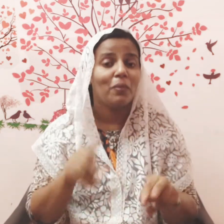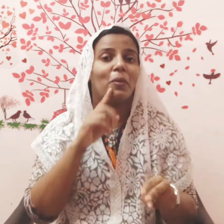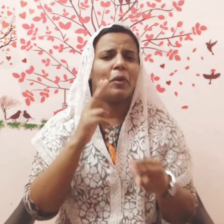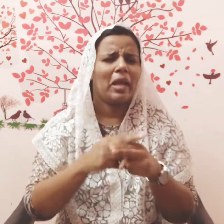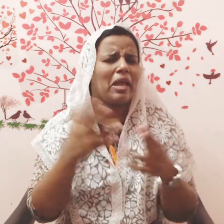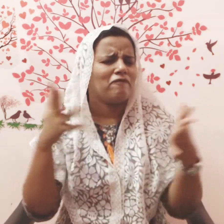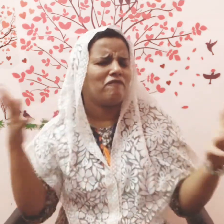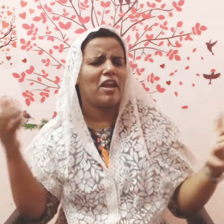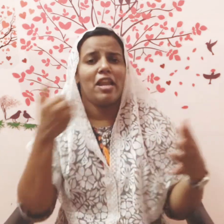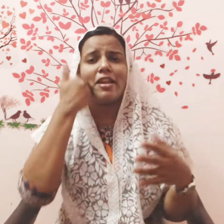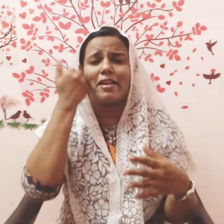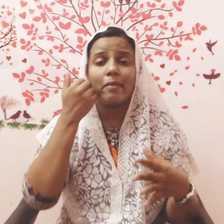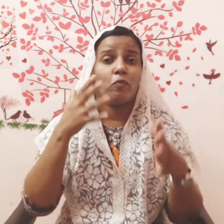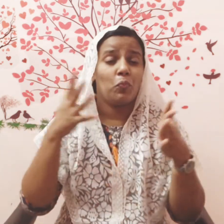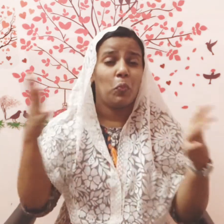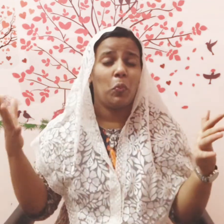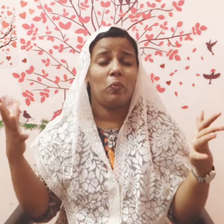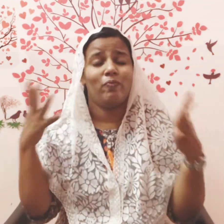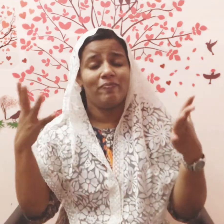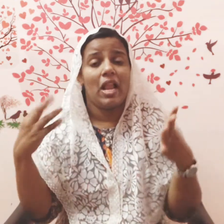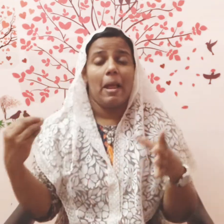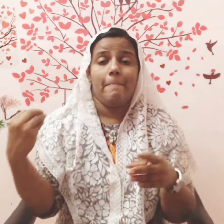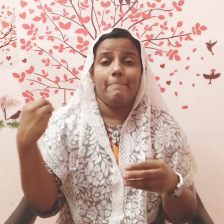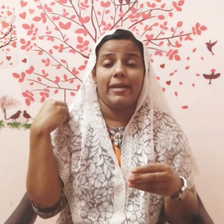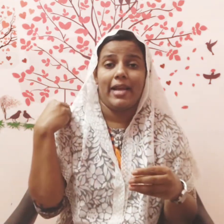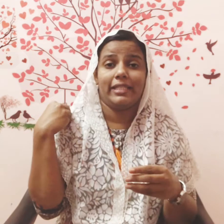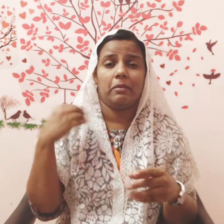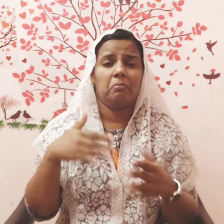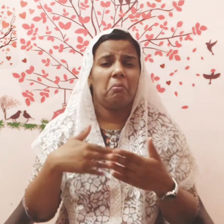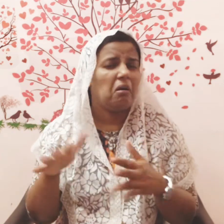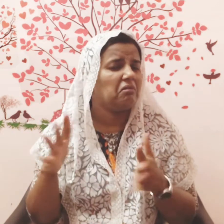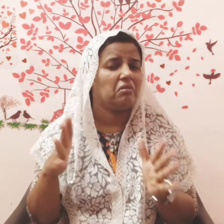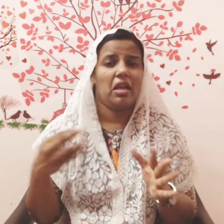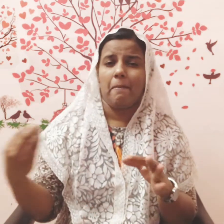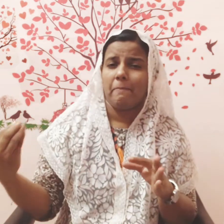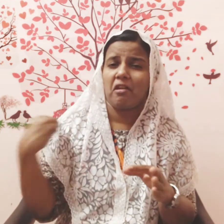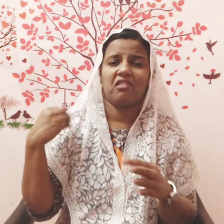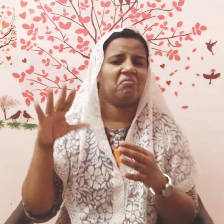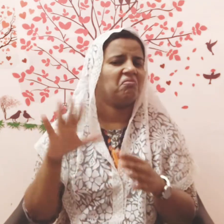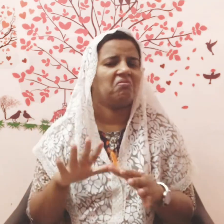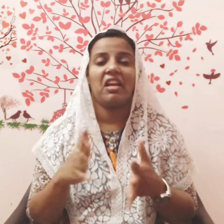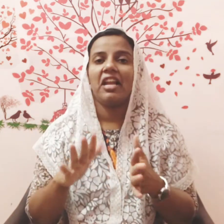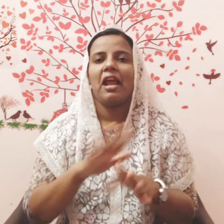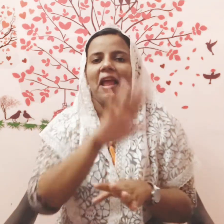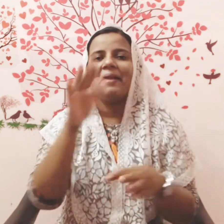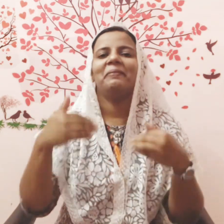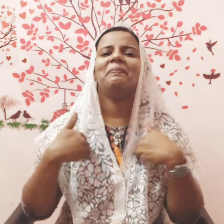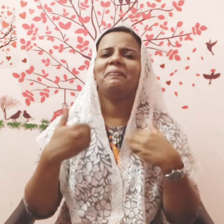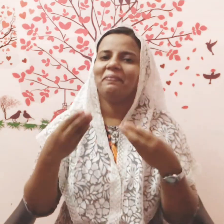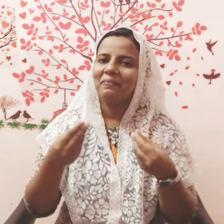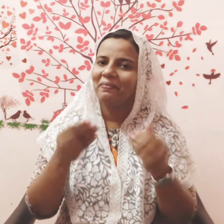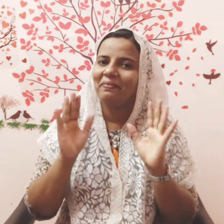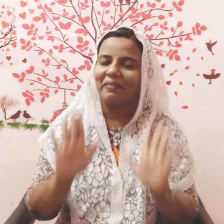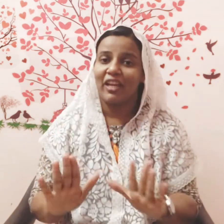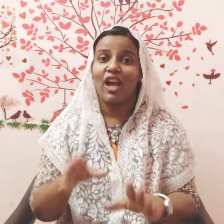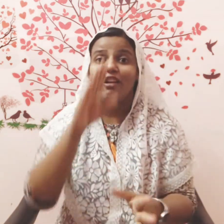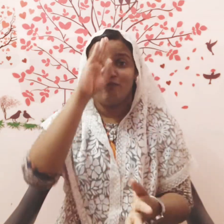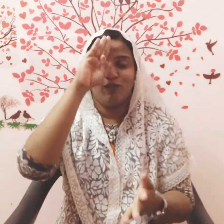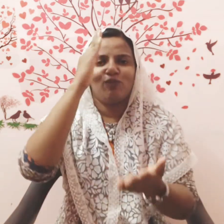മഹാമാരിയായാലും, ഏത് മാറാരോഗമായാലും, ഏത് തീരാരോഗമായാലും, ഏത് മാറത്തില്ലെന്ന് പറയുന്ന പ്രശ്നമായാലും അതിന് പരിഹാരമുണ്ട് കേട്ടോ. അതുകൊണ്ട്